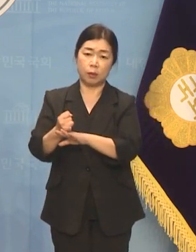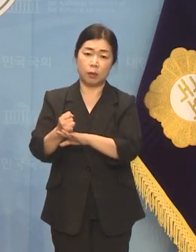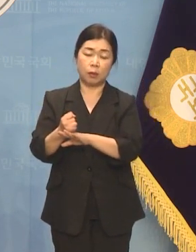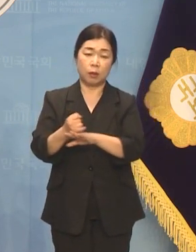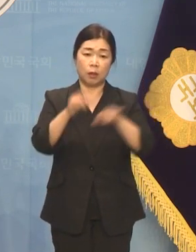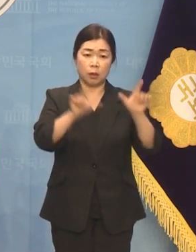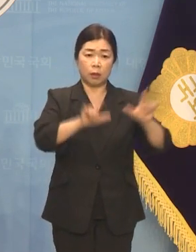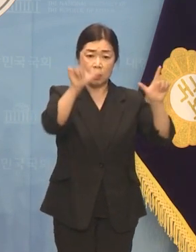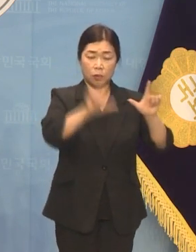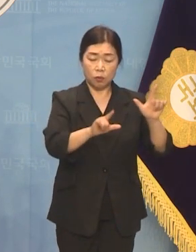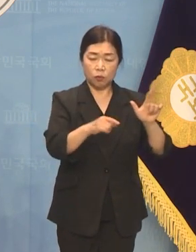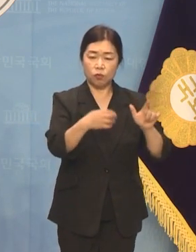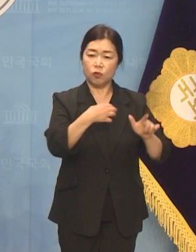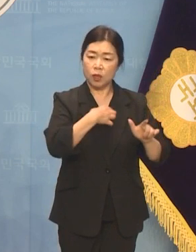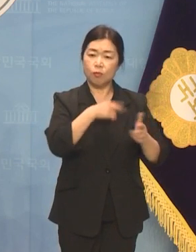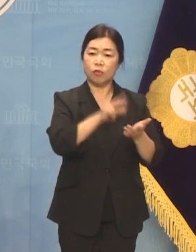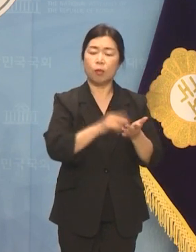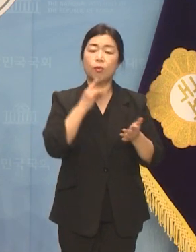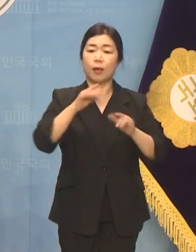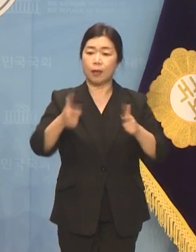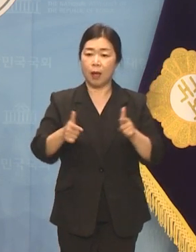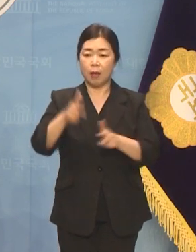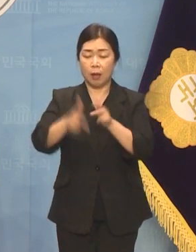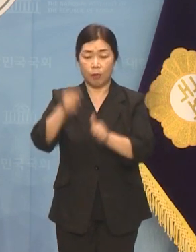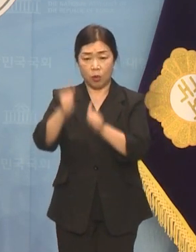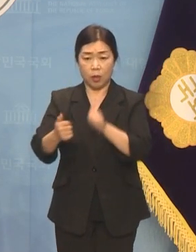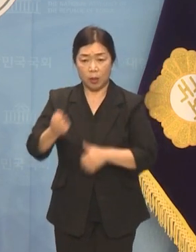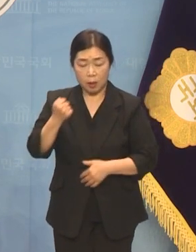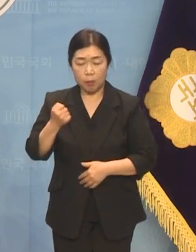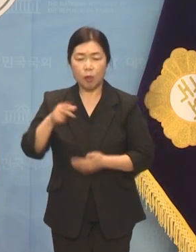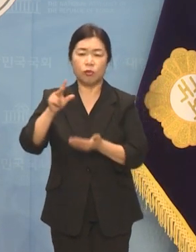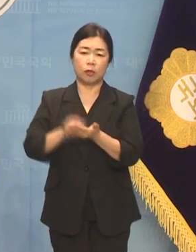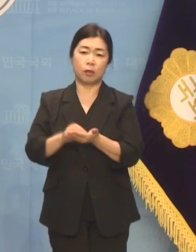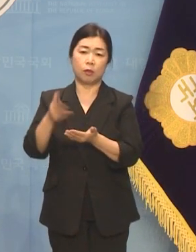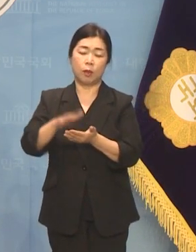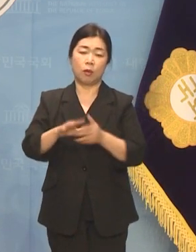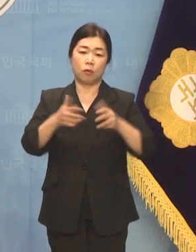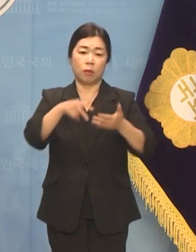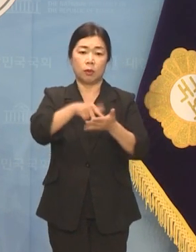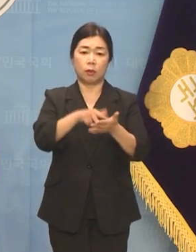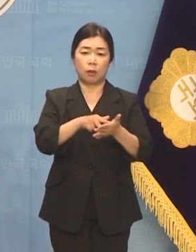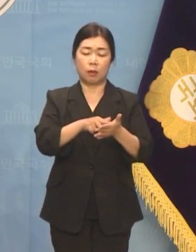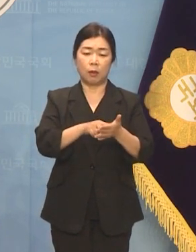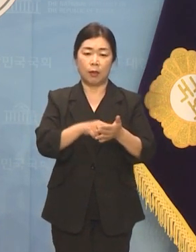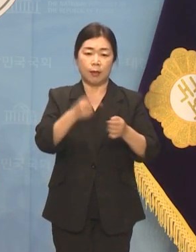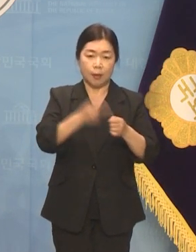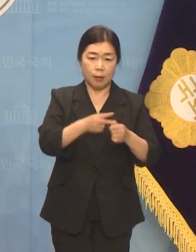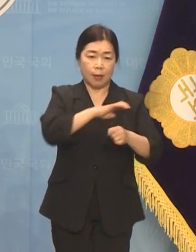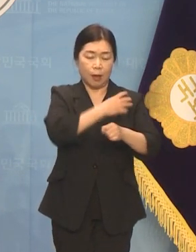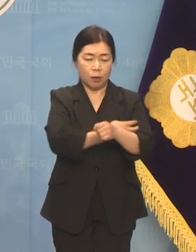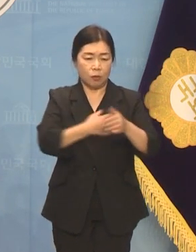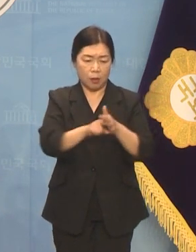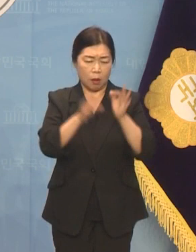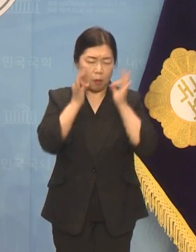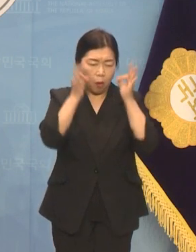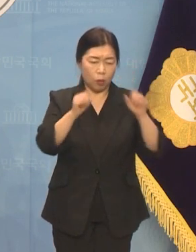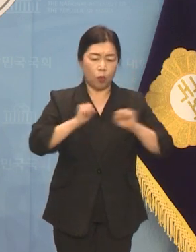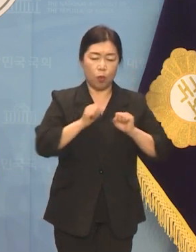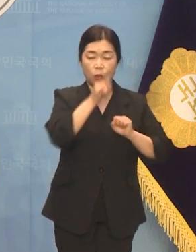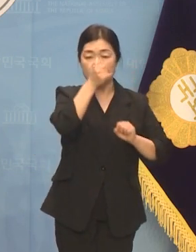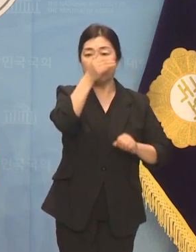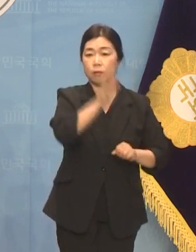경쟁력을 강화하기 위해 선진국들은 국가 차원에서 재생에너지 확대에 전력 투구를 하고 있다. 대한민국이